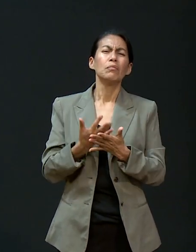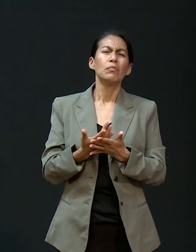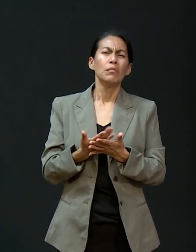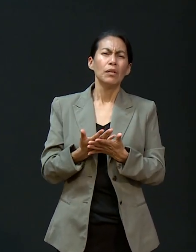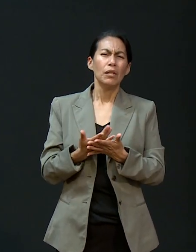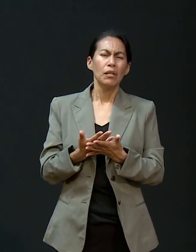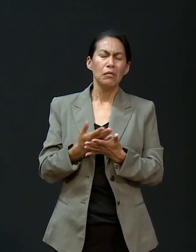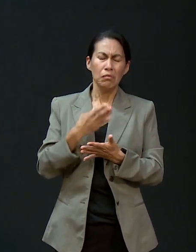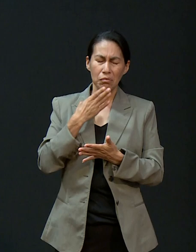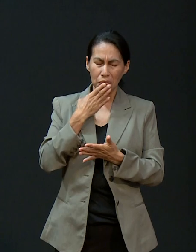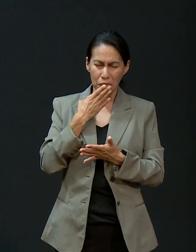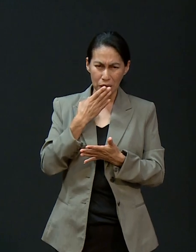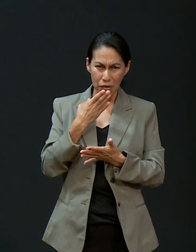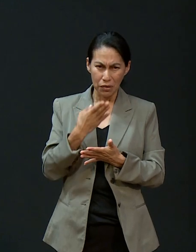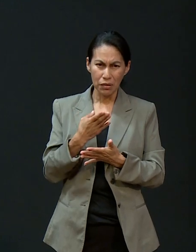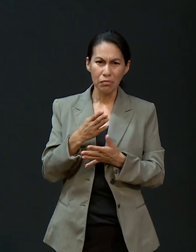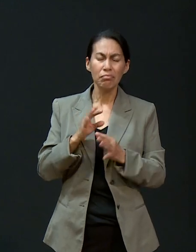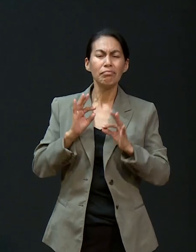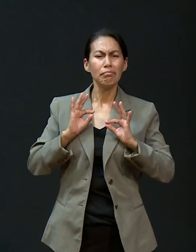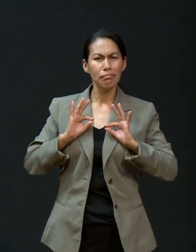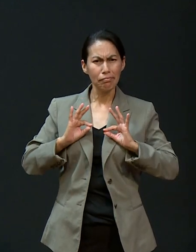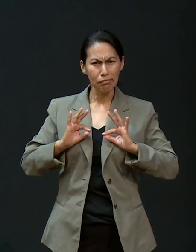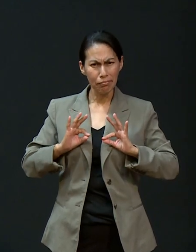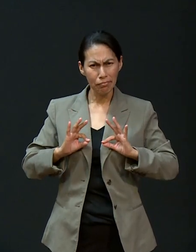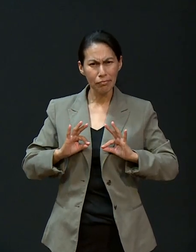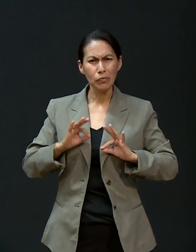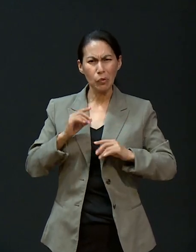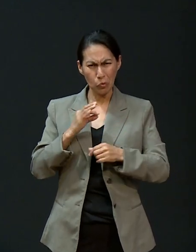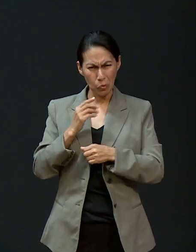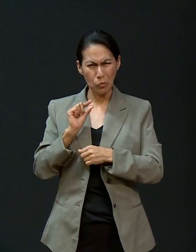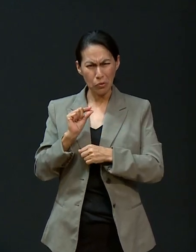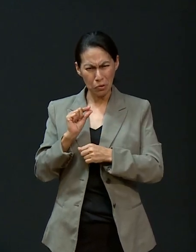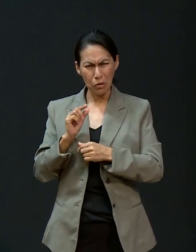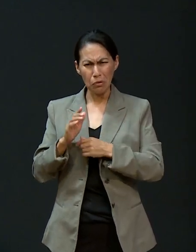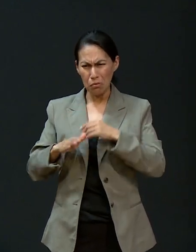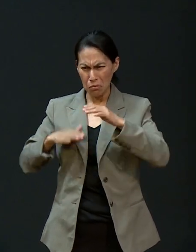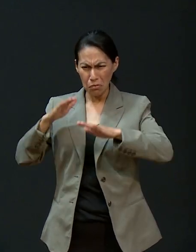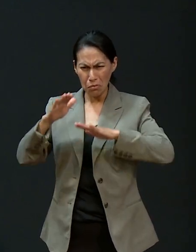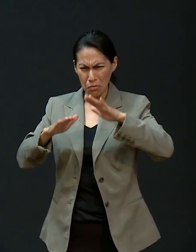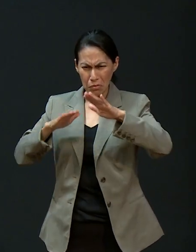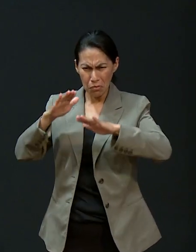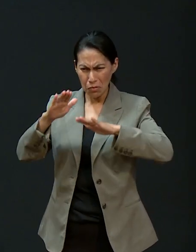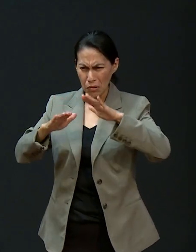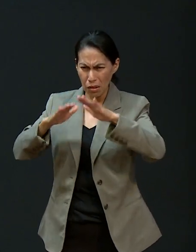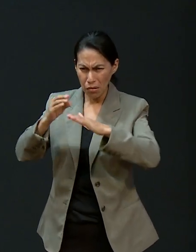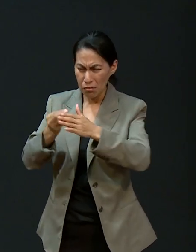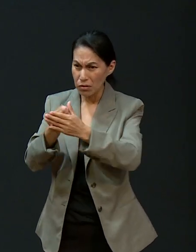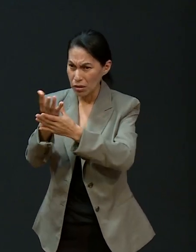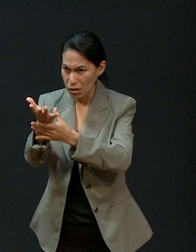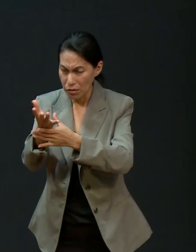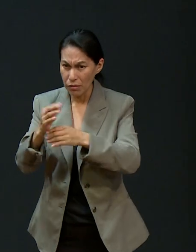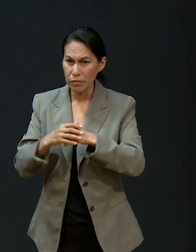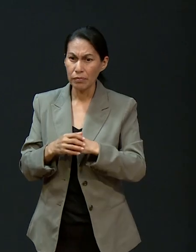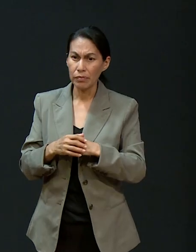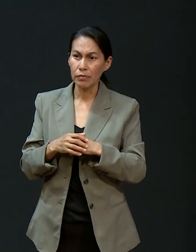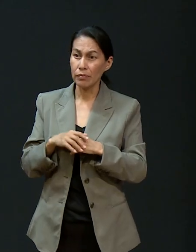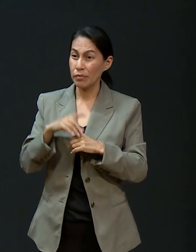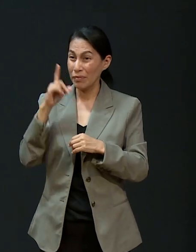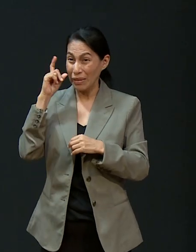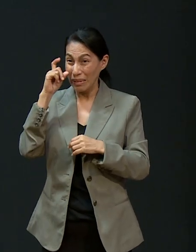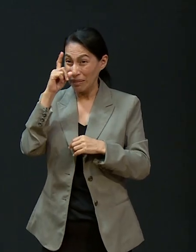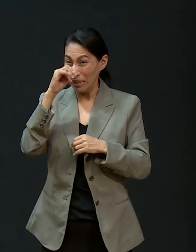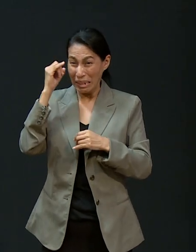yo me controlo. Es como que nuestra... Así es. Yo voy a controlarme y voy a salir. Pero de repente digo,